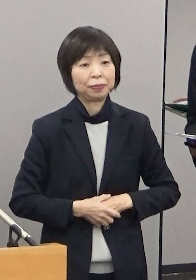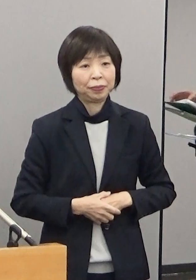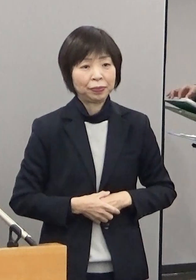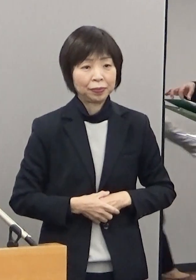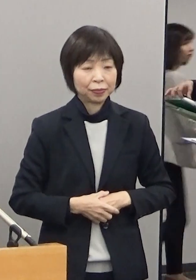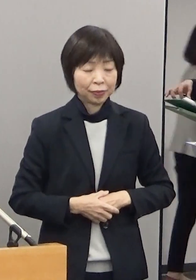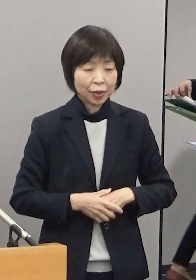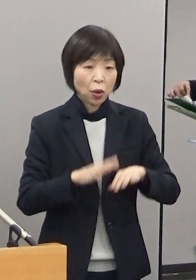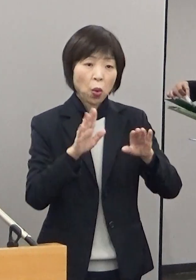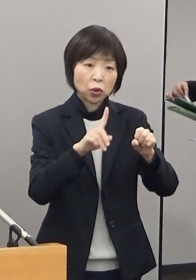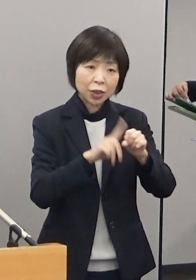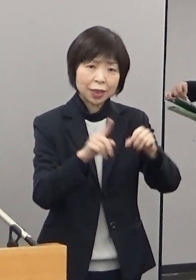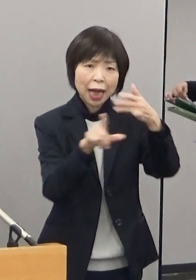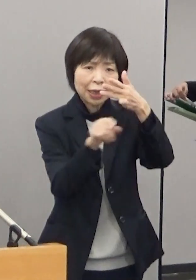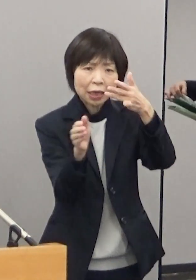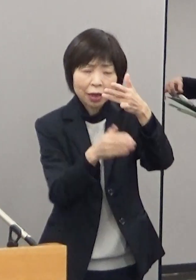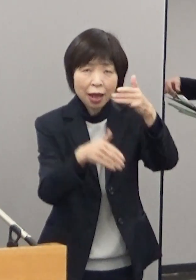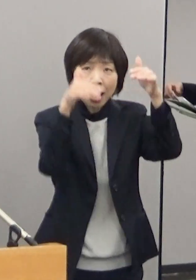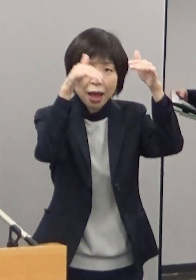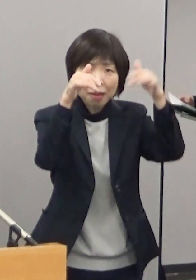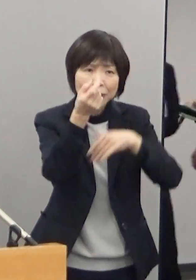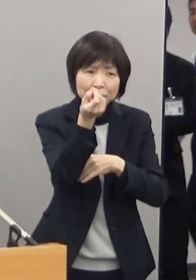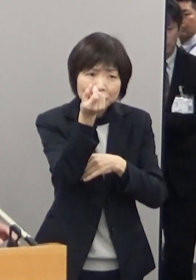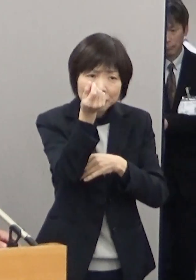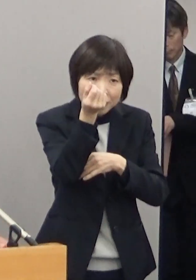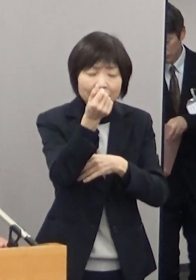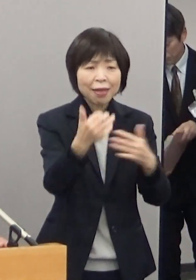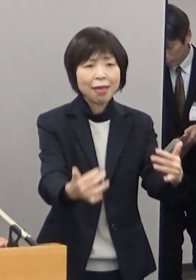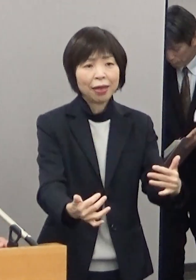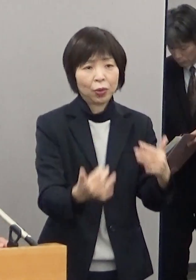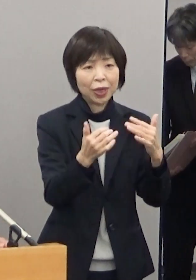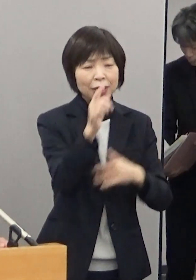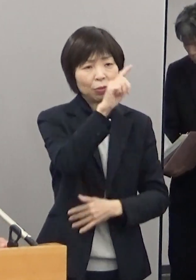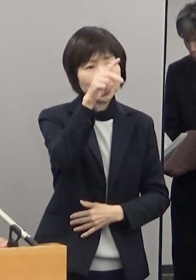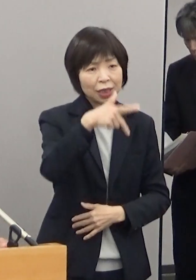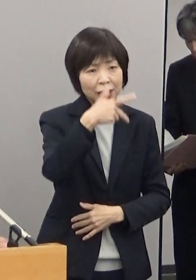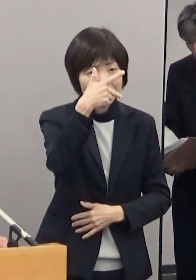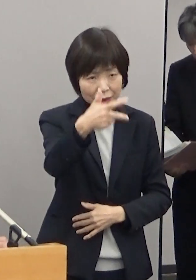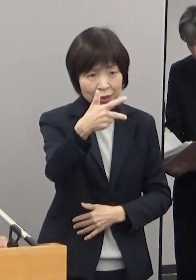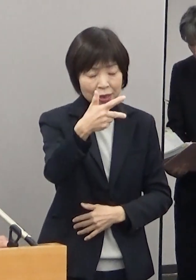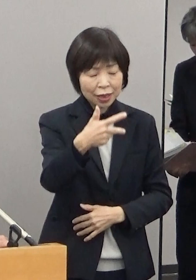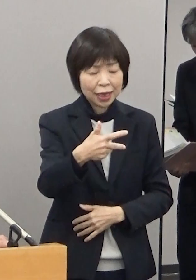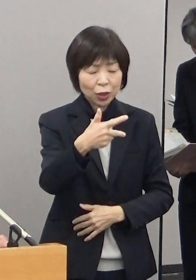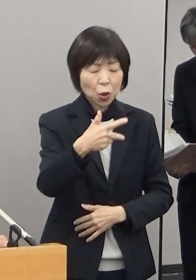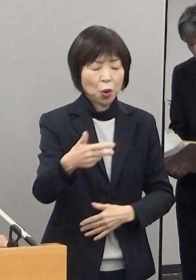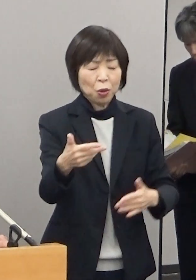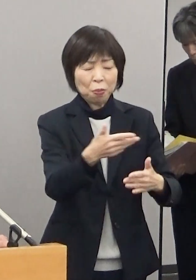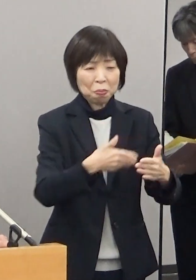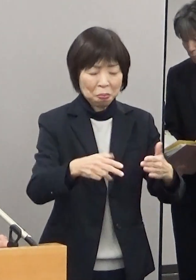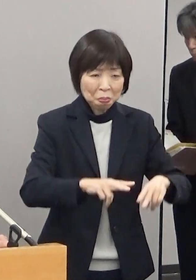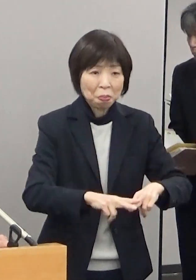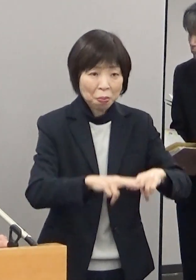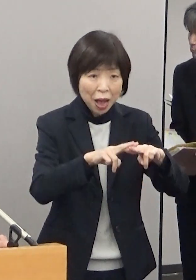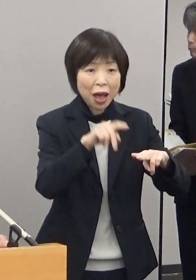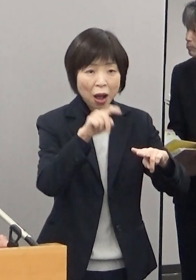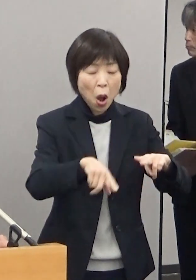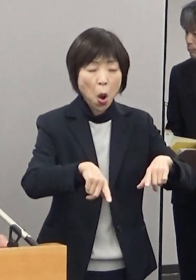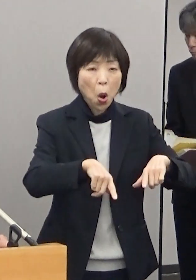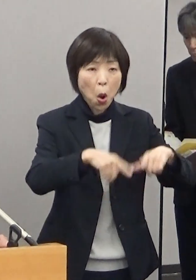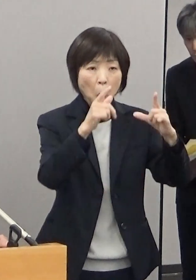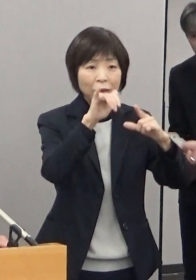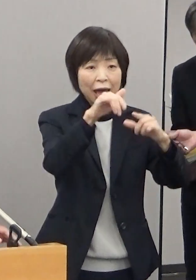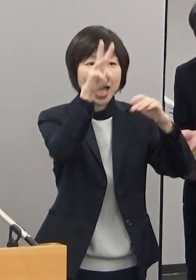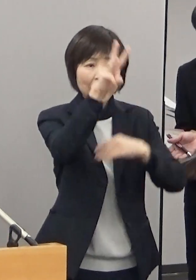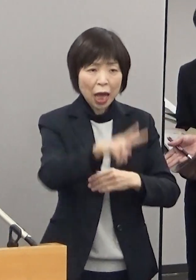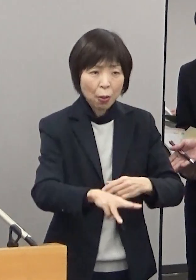本年8月から少雨の影響を受けまして、本市の水がめであります小屋川ダムの貯水量は平年